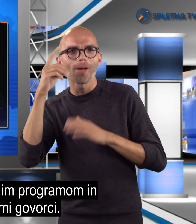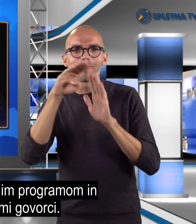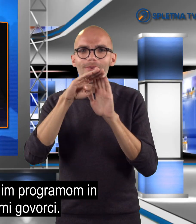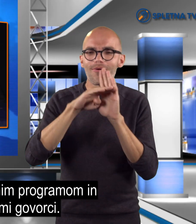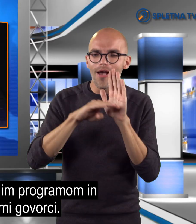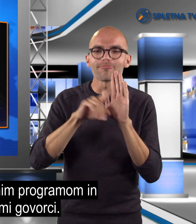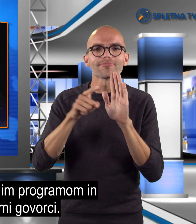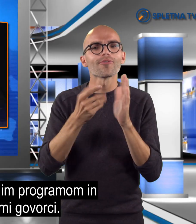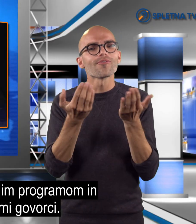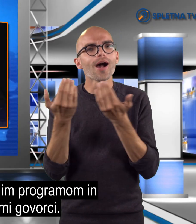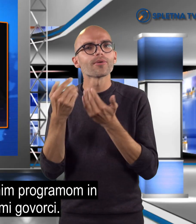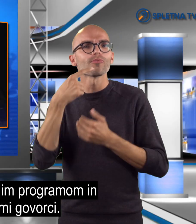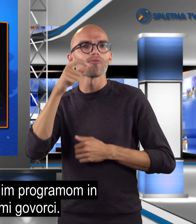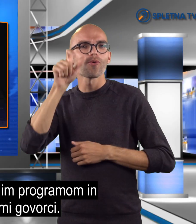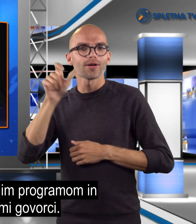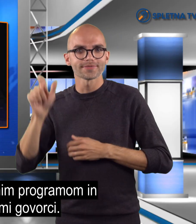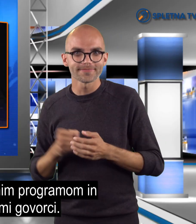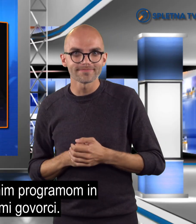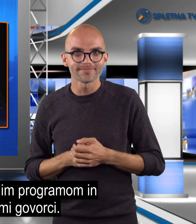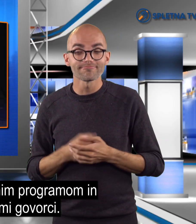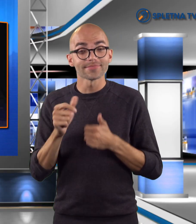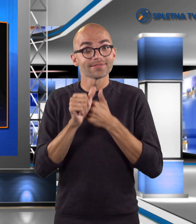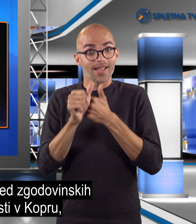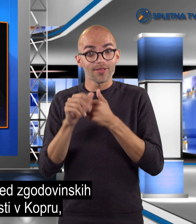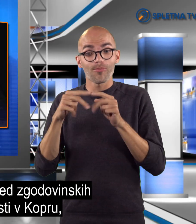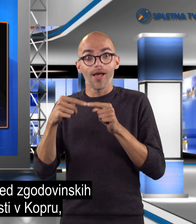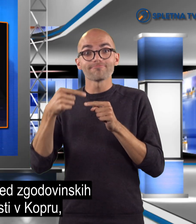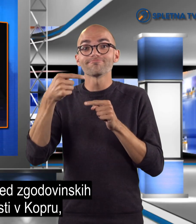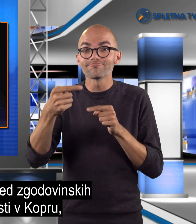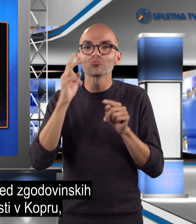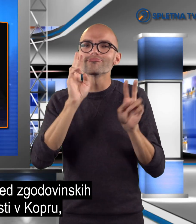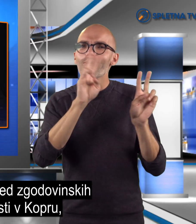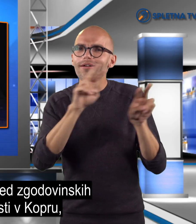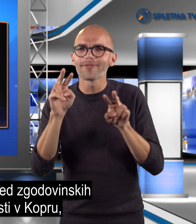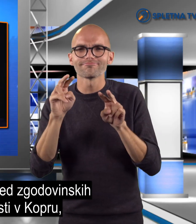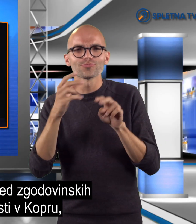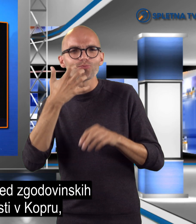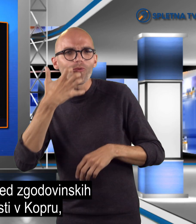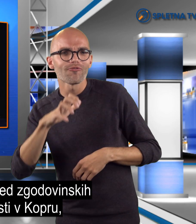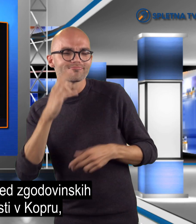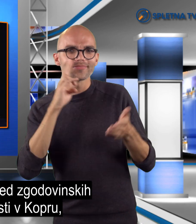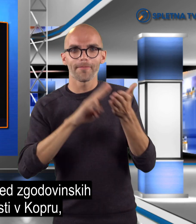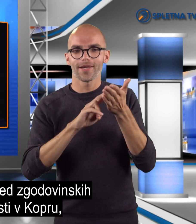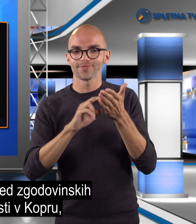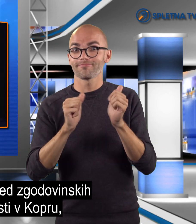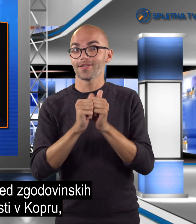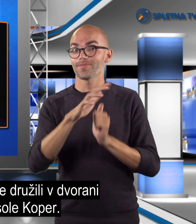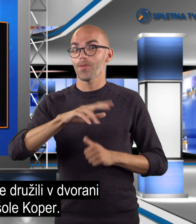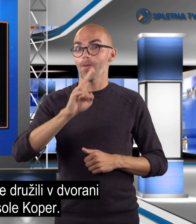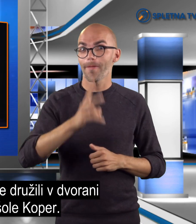in povabljenimi govorci. Sledil je tudi ogled zgodovinskih znamenitosti v Kopru, popoldne pa so se družili